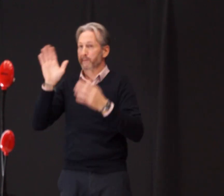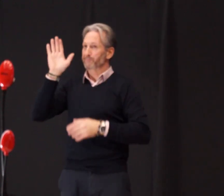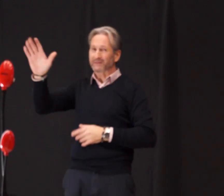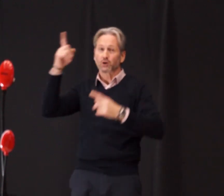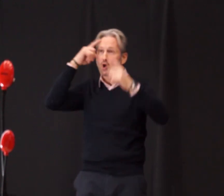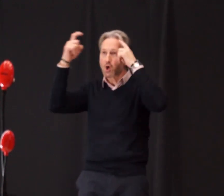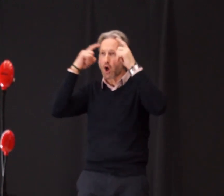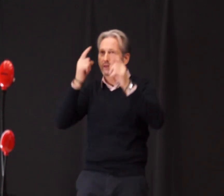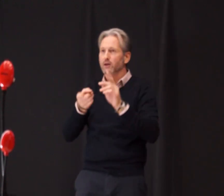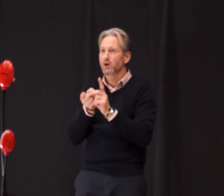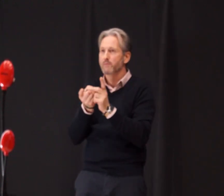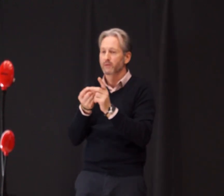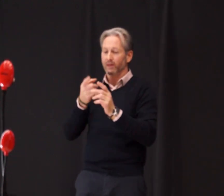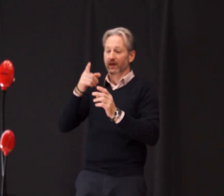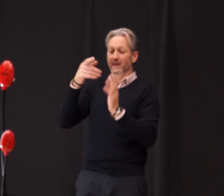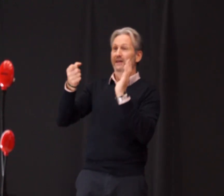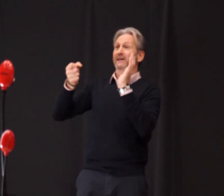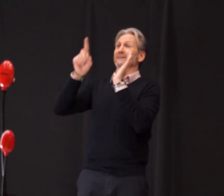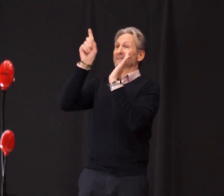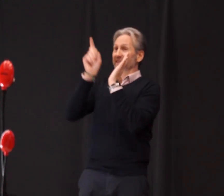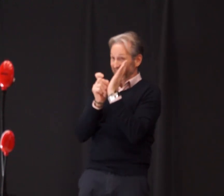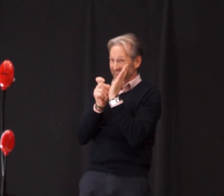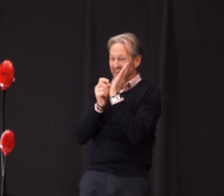la situation initiale